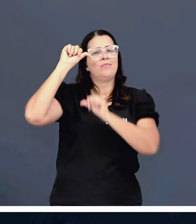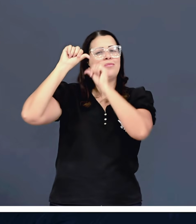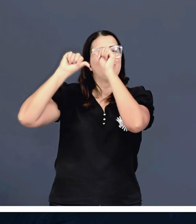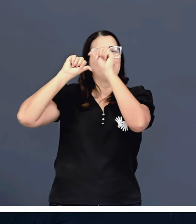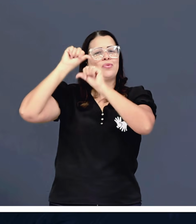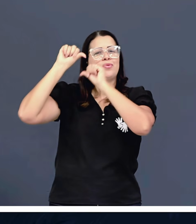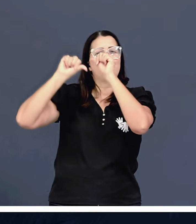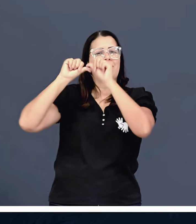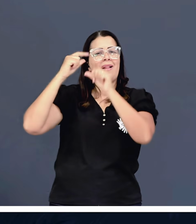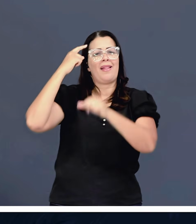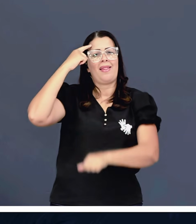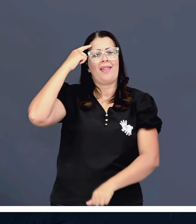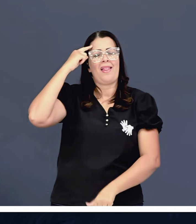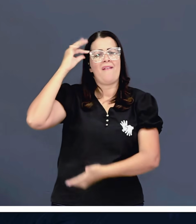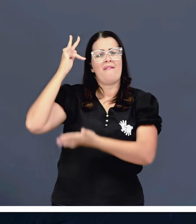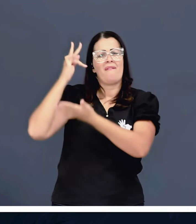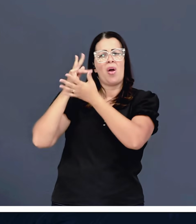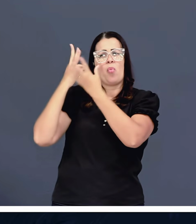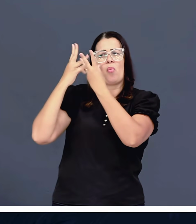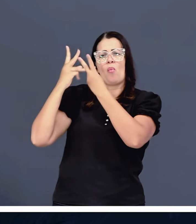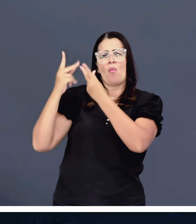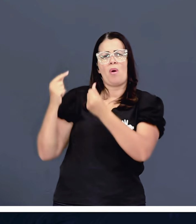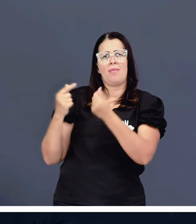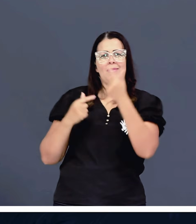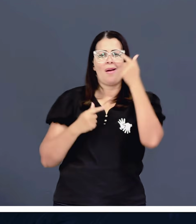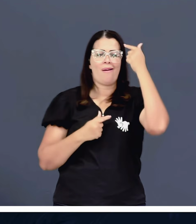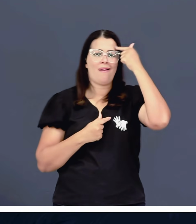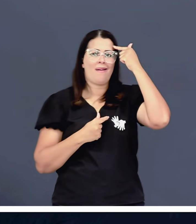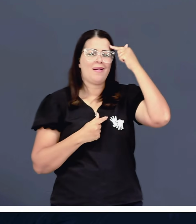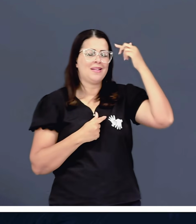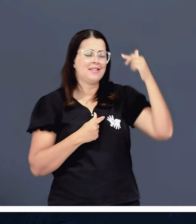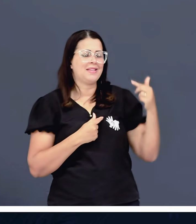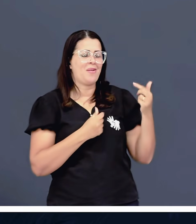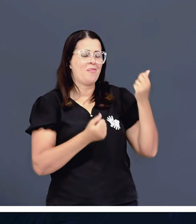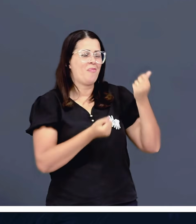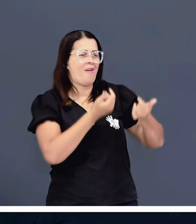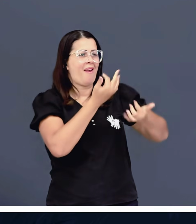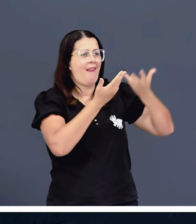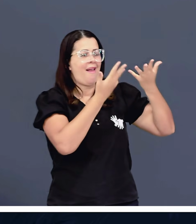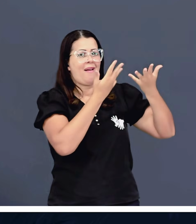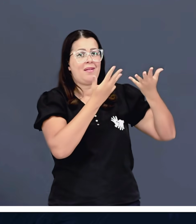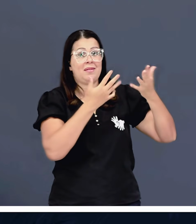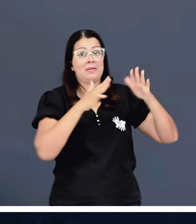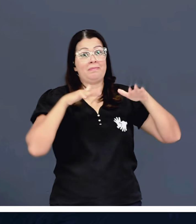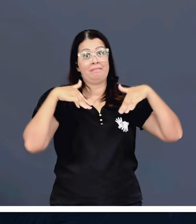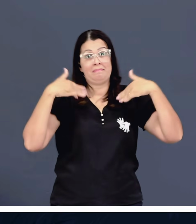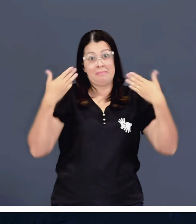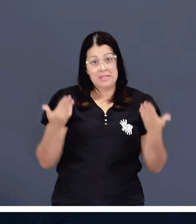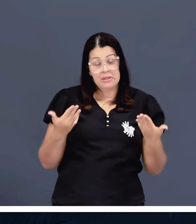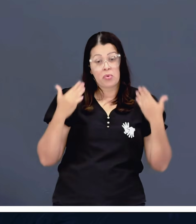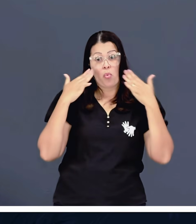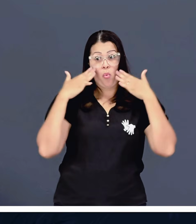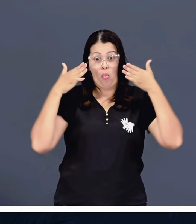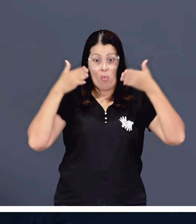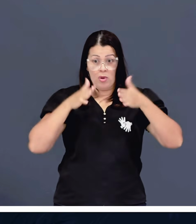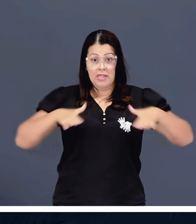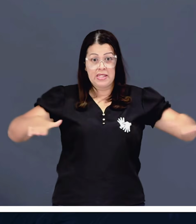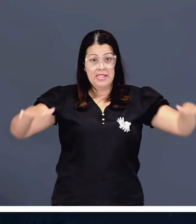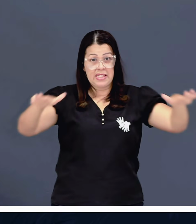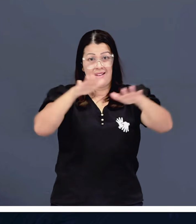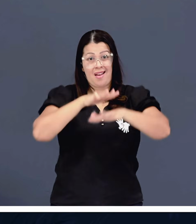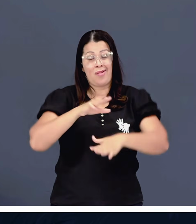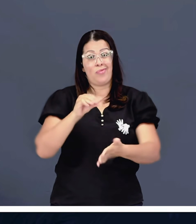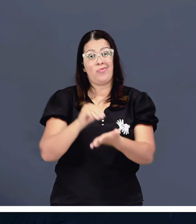desse lugar de falta e de escassez para um lugar de abundância, mesmo diante de um cenário. Sabe por quê,